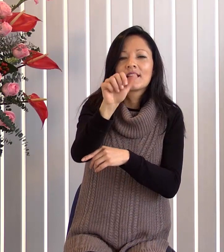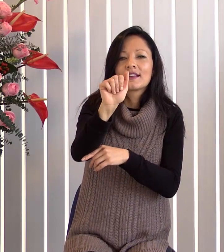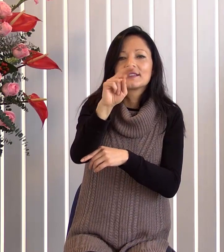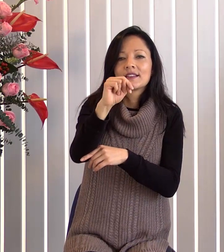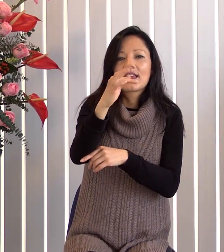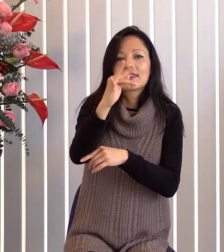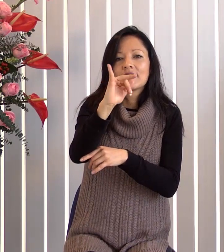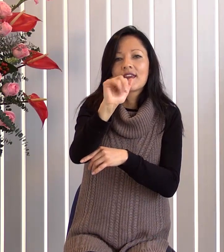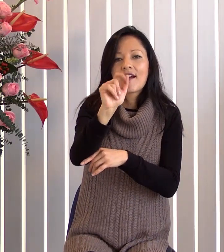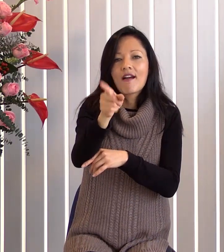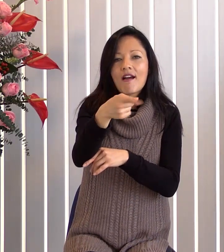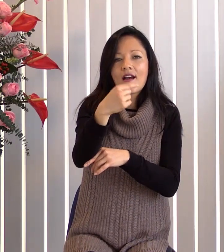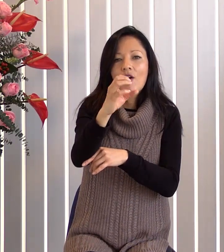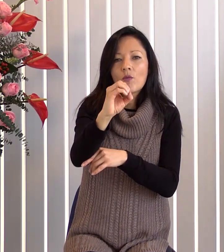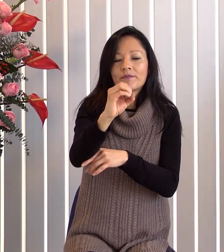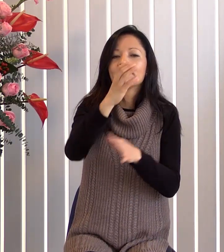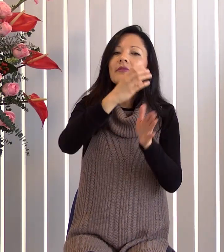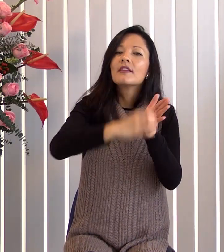capítulo 1,